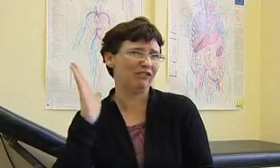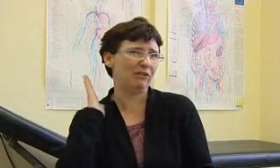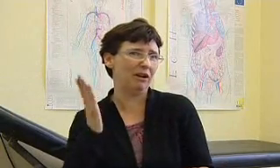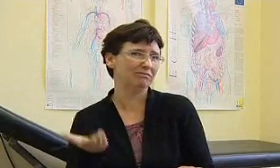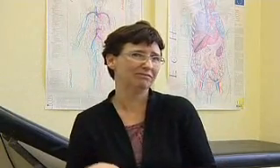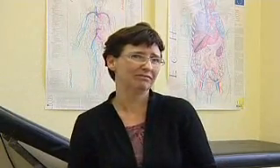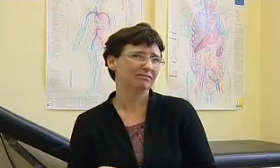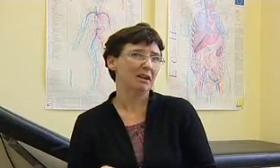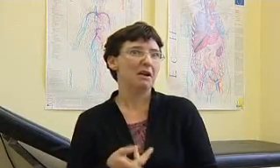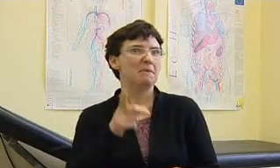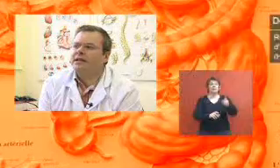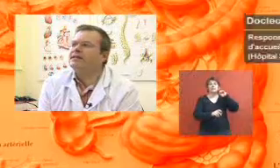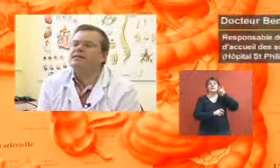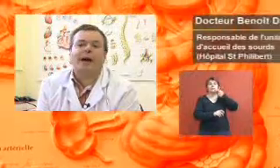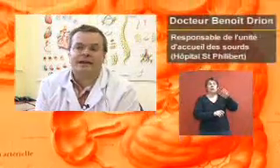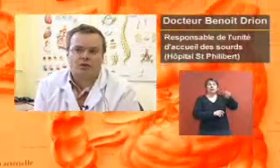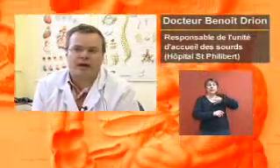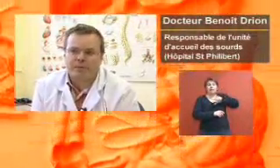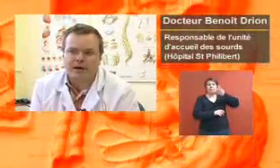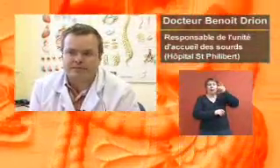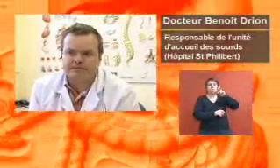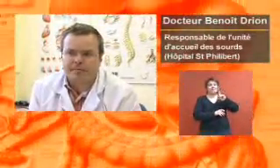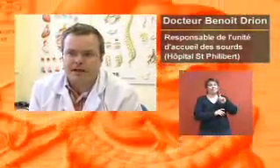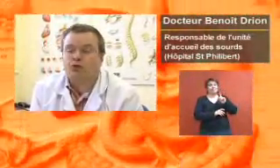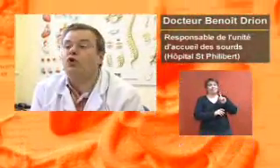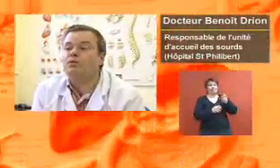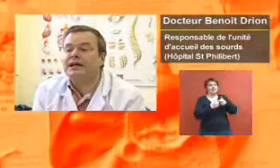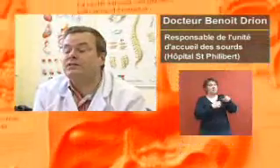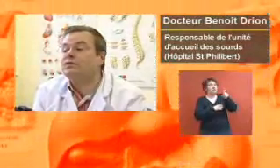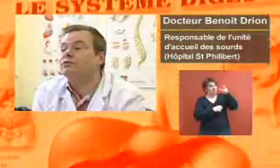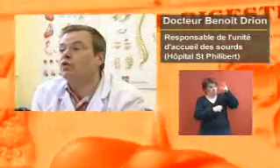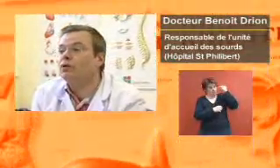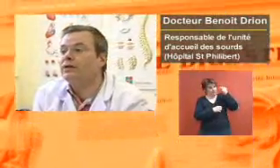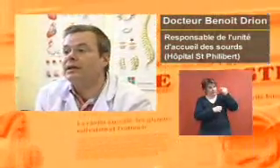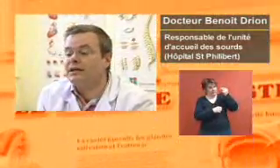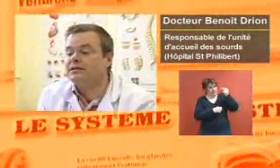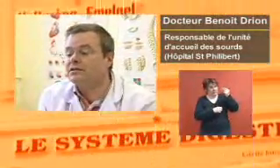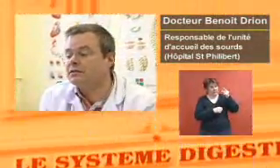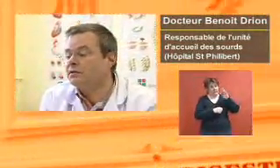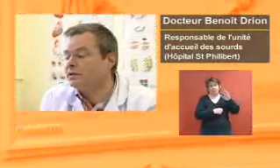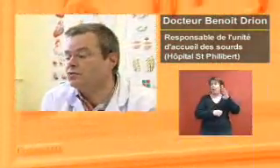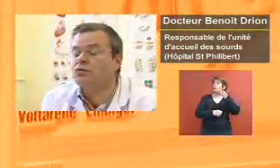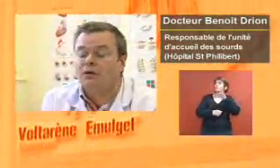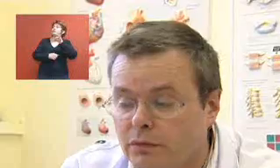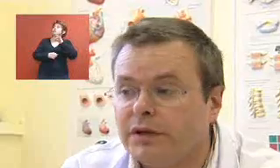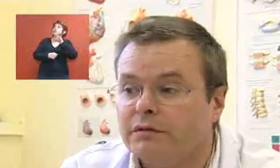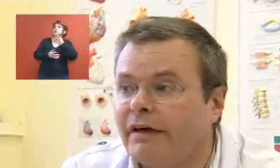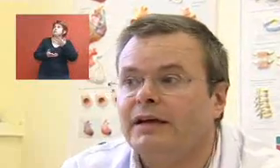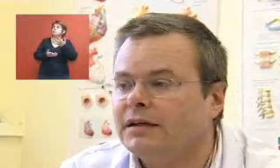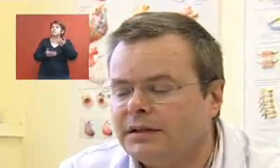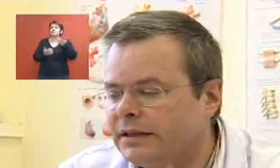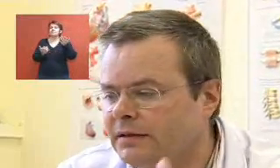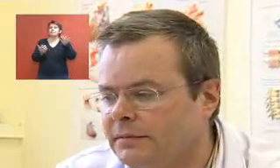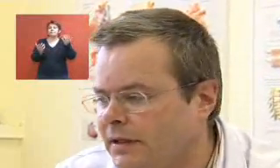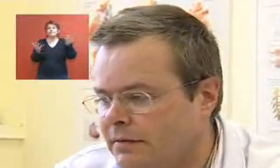santé. C'était compliqué autrefois. Ils ne disent pas qu'ils ne comprennent pas. Quand on leur pose la question, est-ce que vous comprenez, ils disent toujours oui.